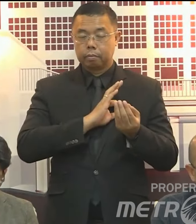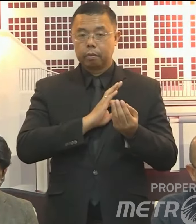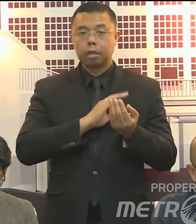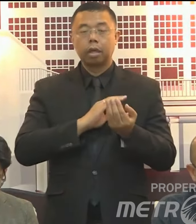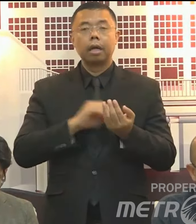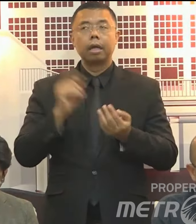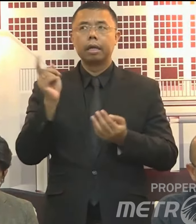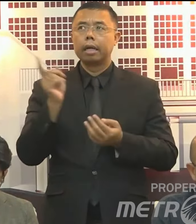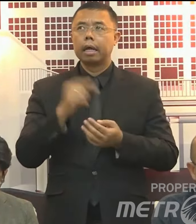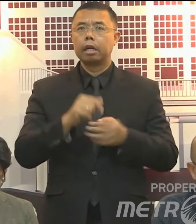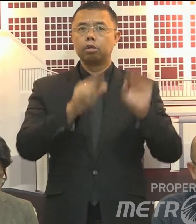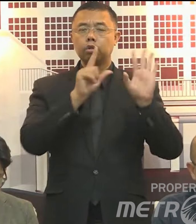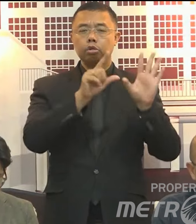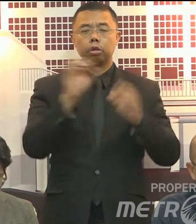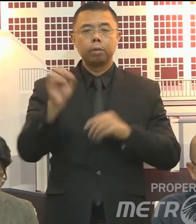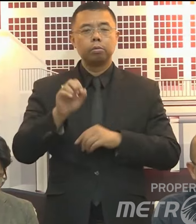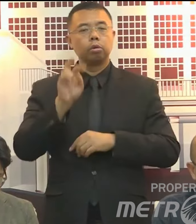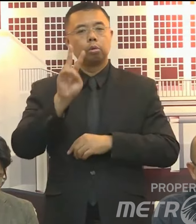dari